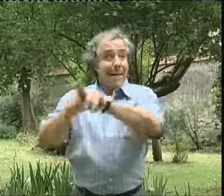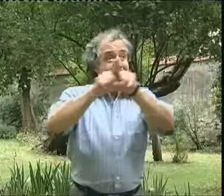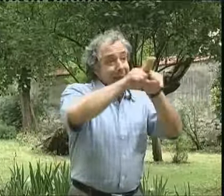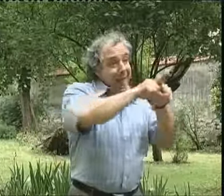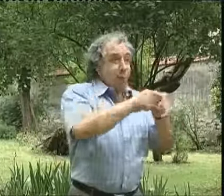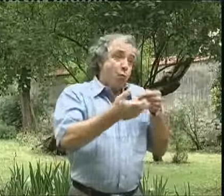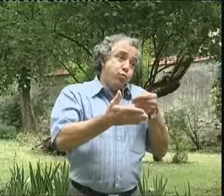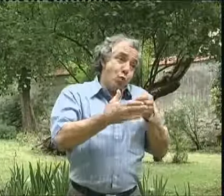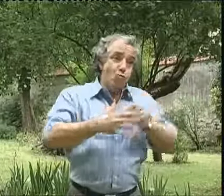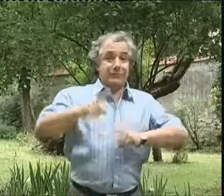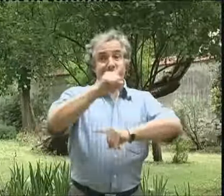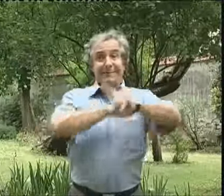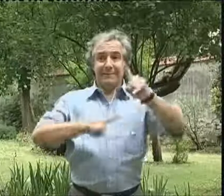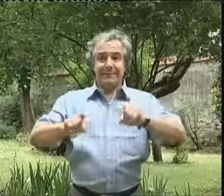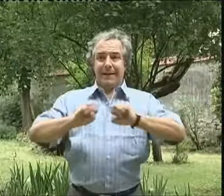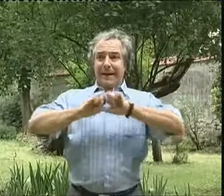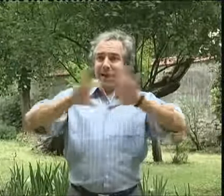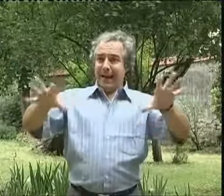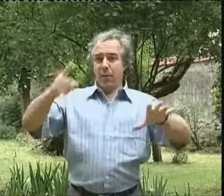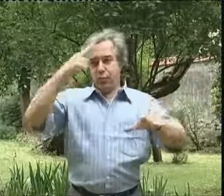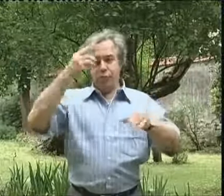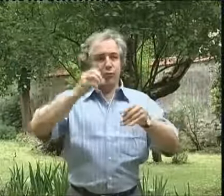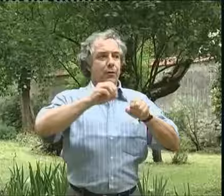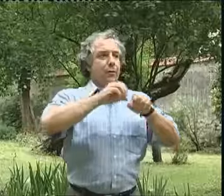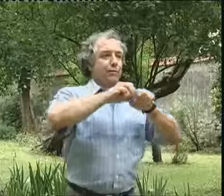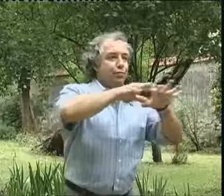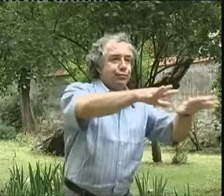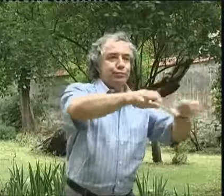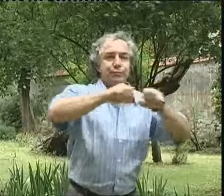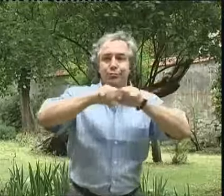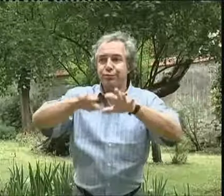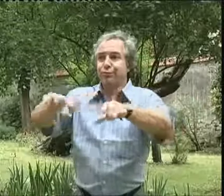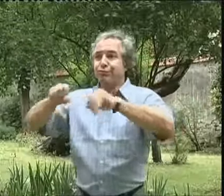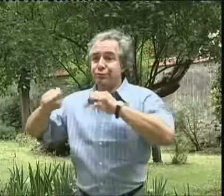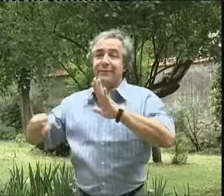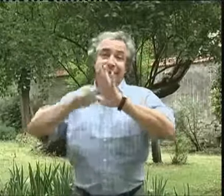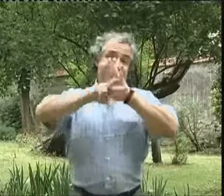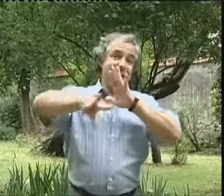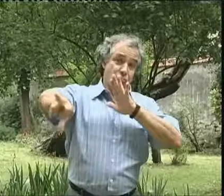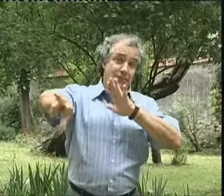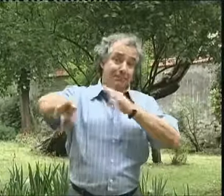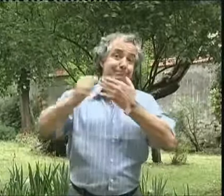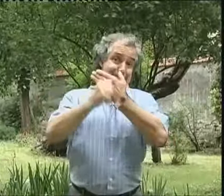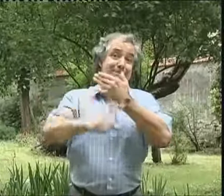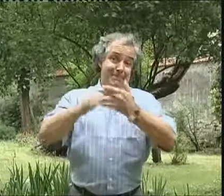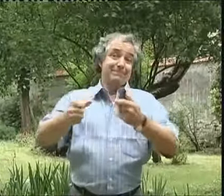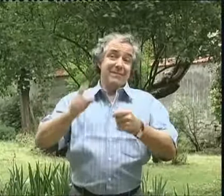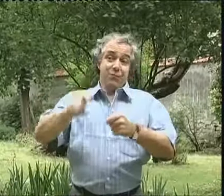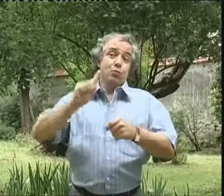de langage à signer. Ceci pour propager l'évangile à des sourds qui pourront bien sûr comprendre la traduction